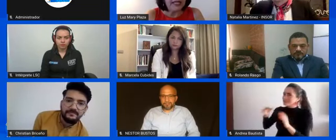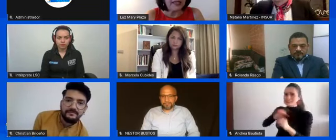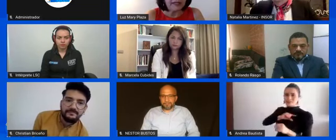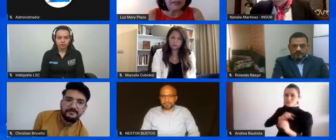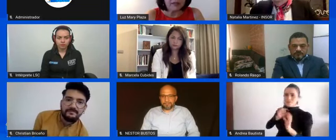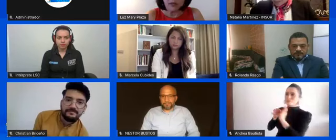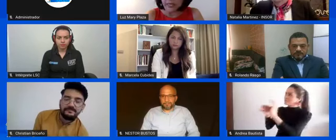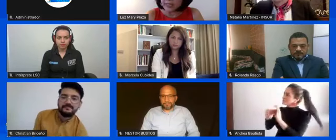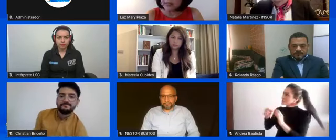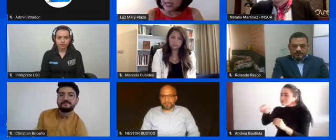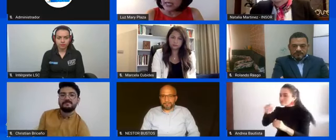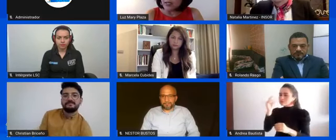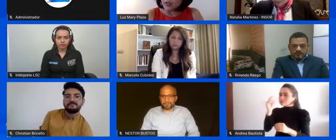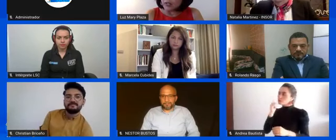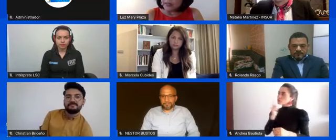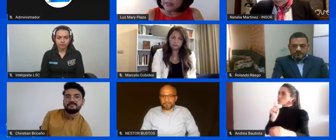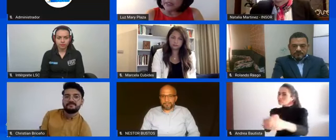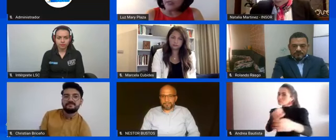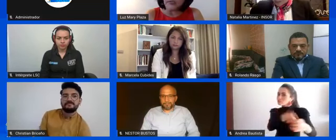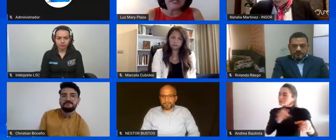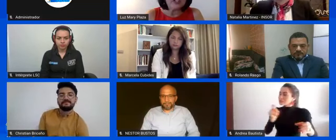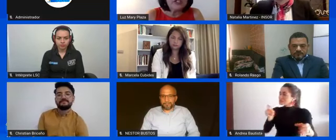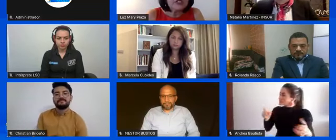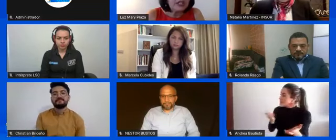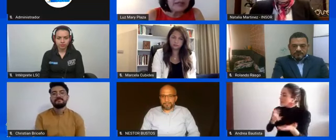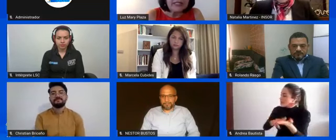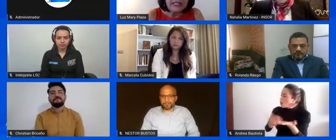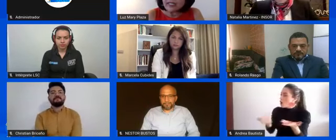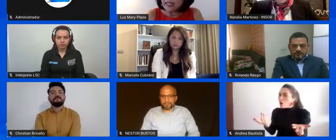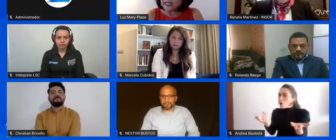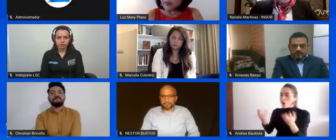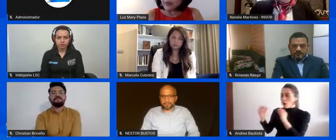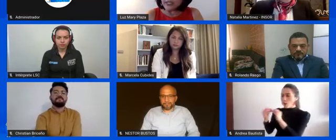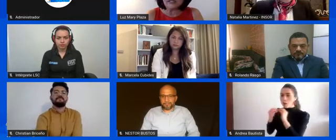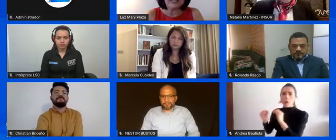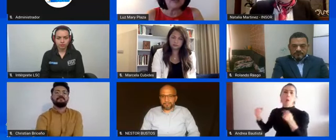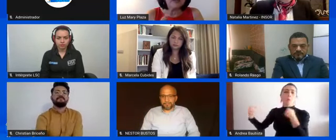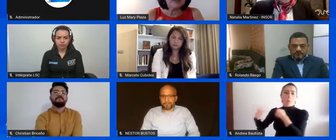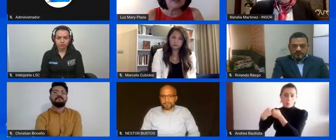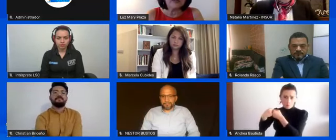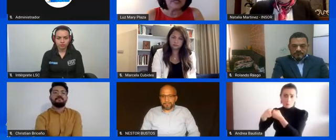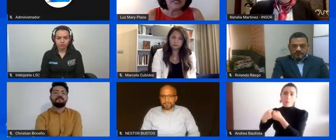hicimos alianzas muy buenas con el Ministerio de Comunicaciones, con la Presidencia de la República,